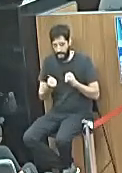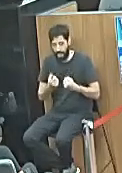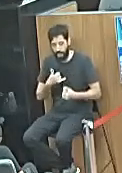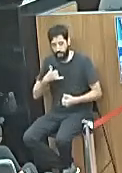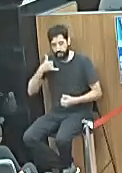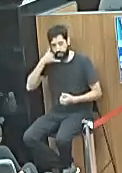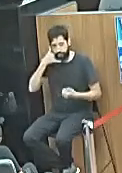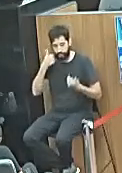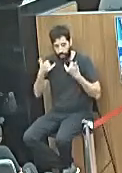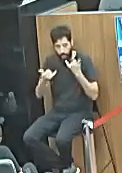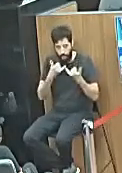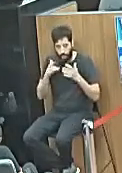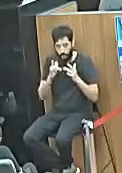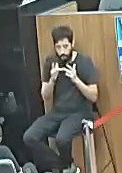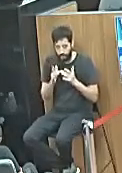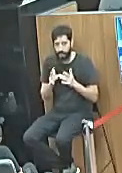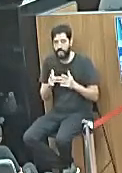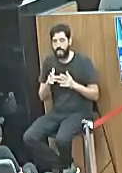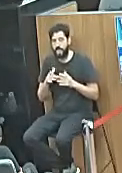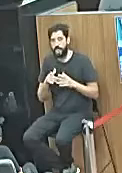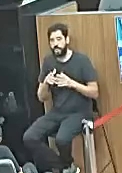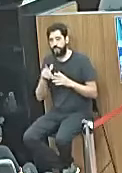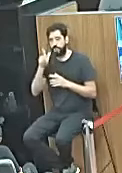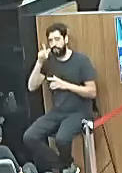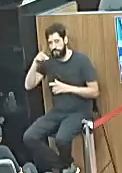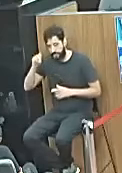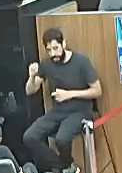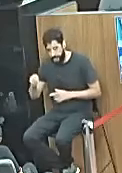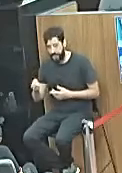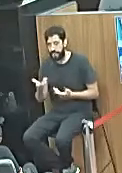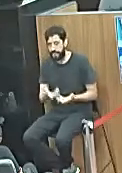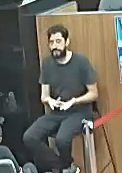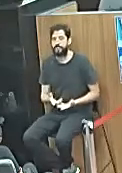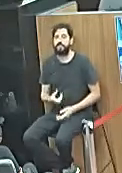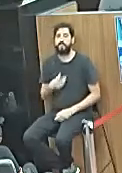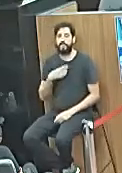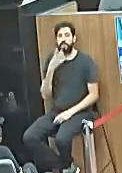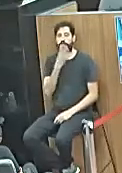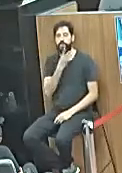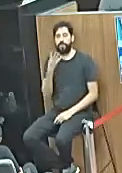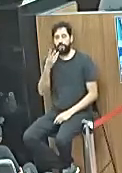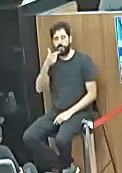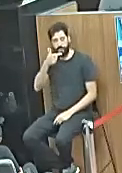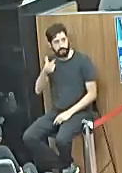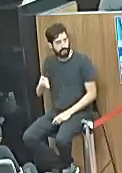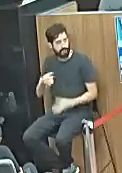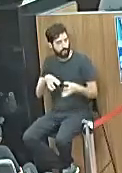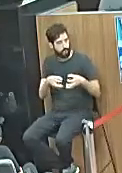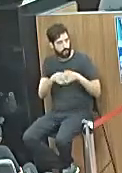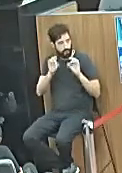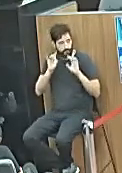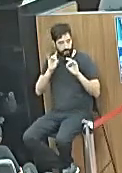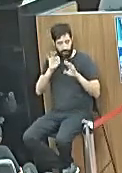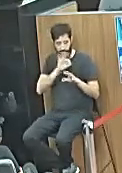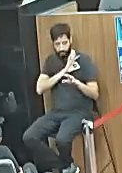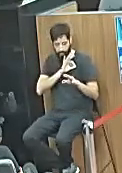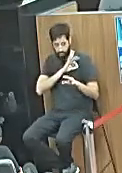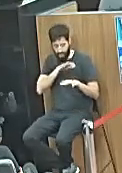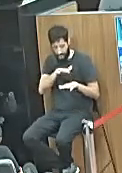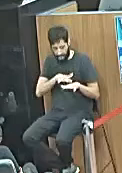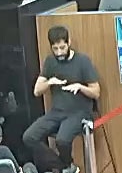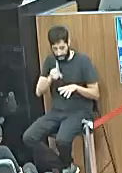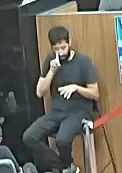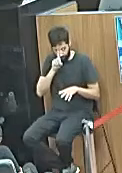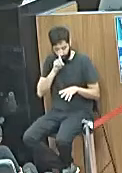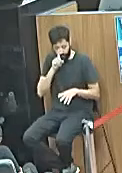georeferenciamento reestruturar no âmbito da ação 4426 do grupo especial de policiamento em áreas